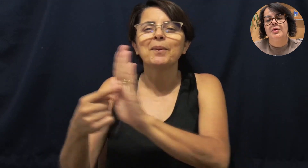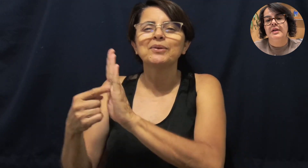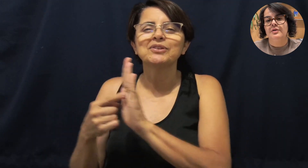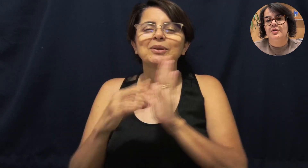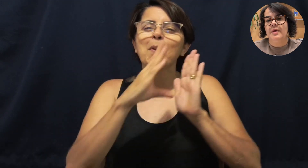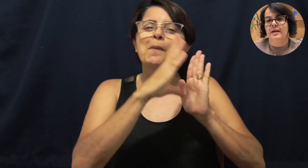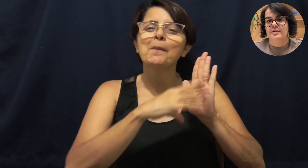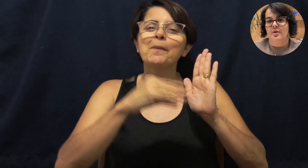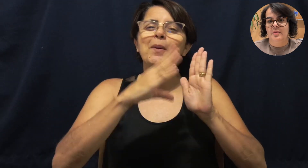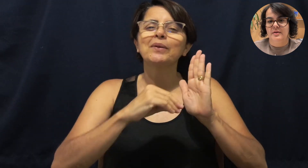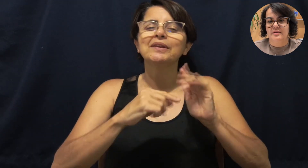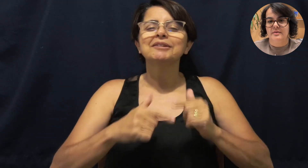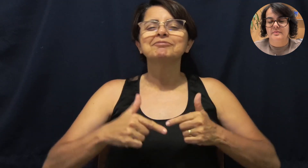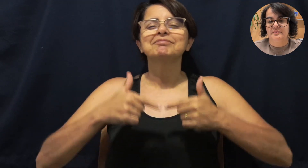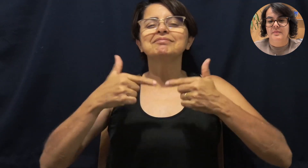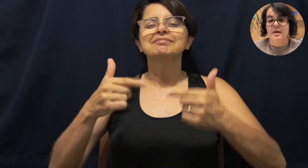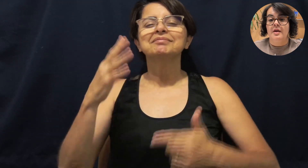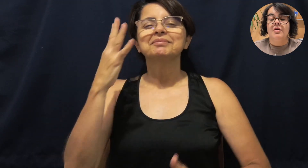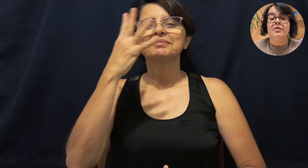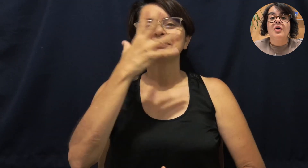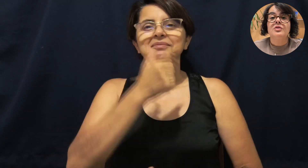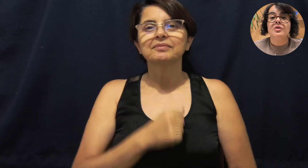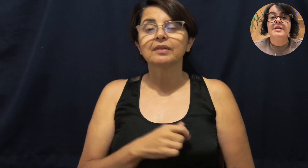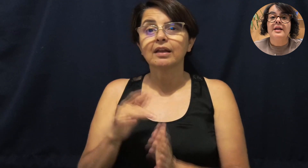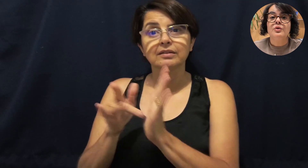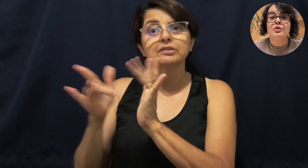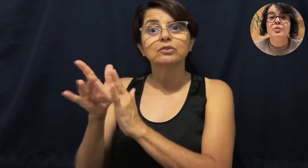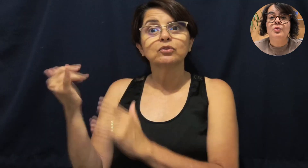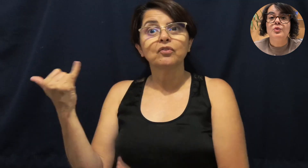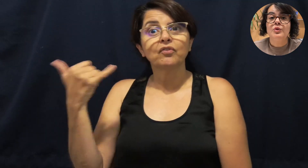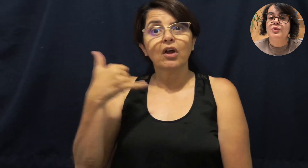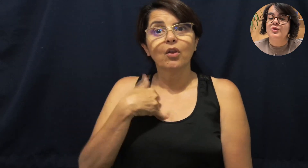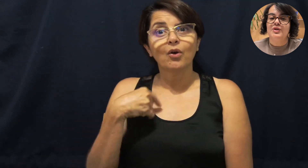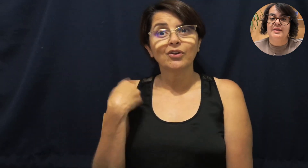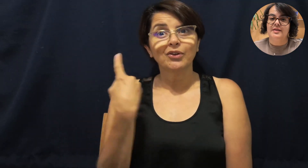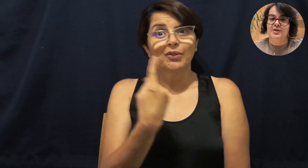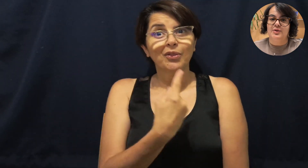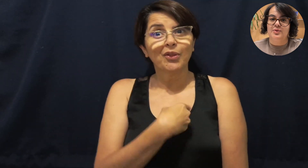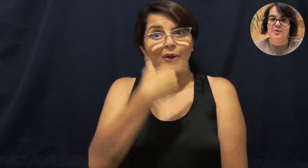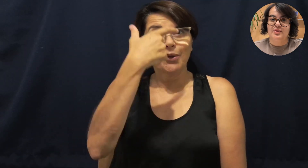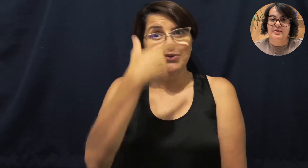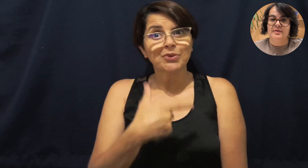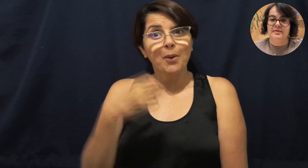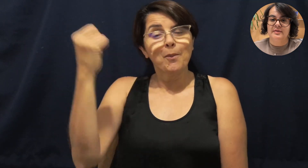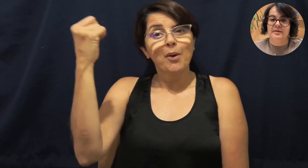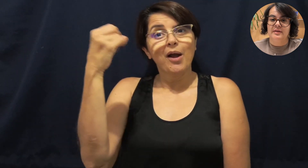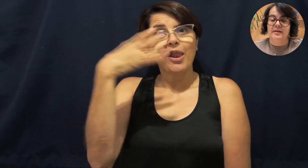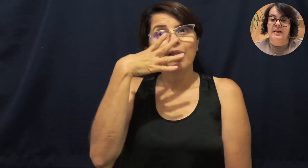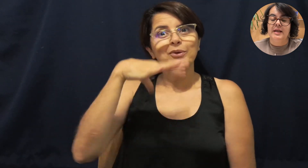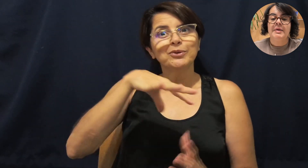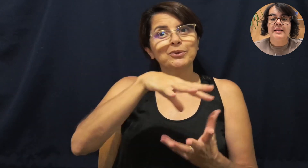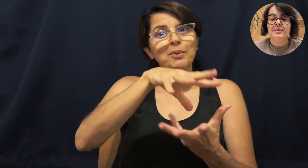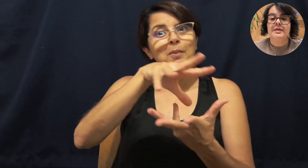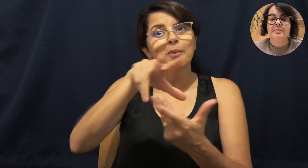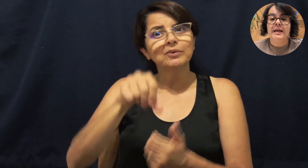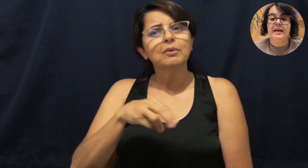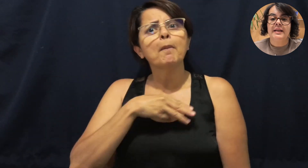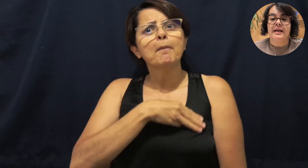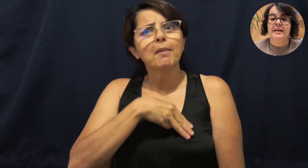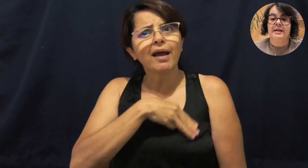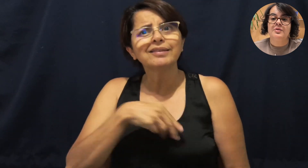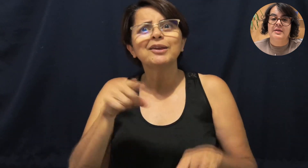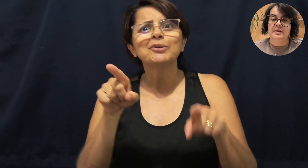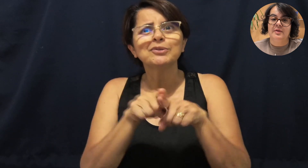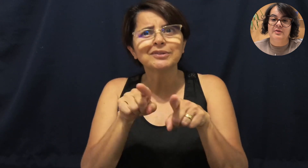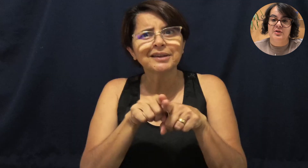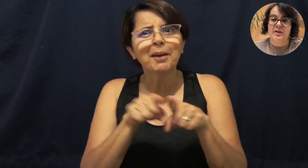sendo modelos de belas obras. Vós sois a luz do mundo, nos disse Jesus. E Mateus também